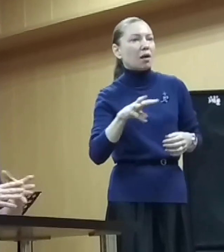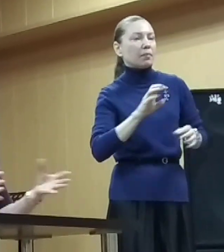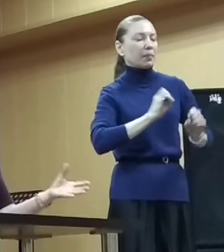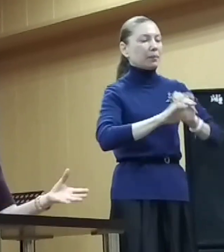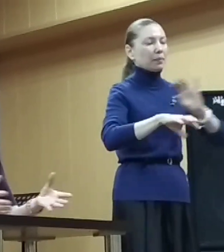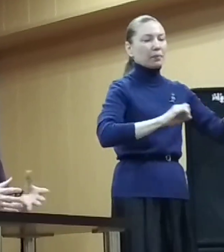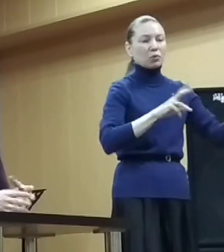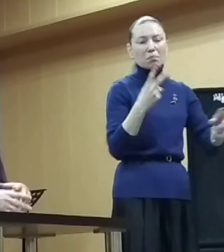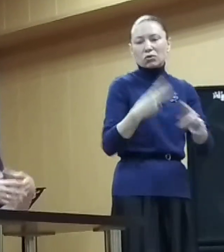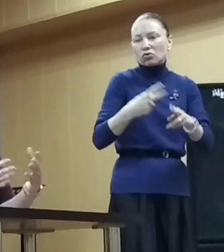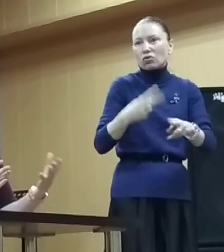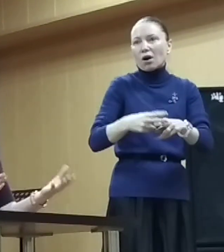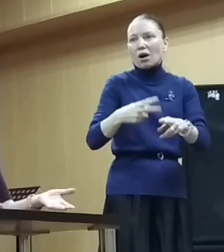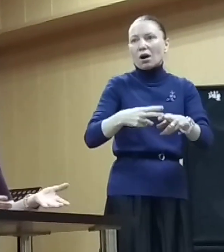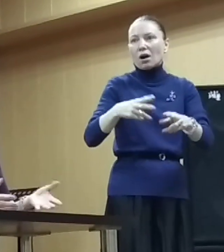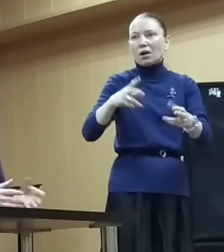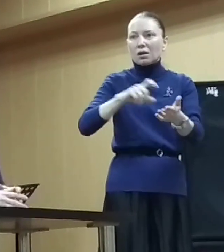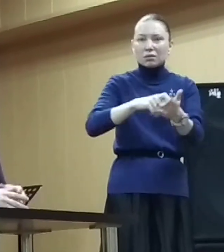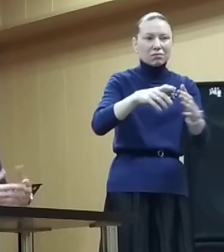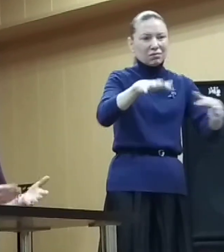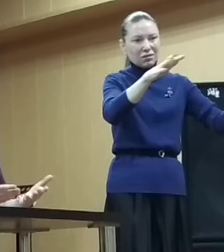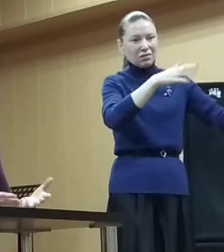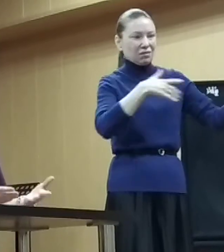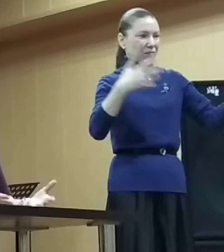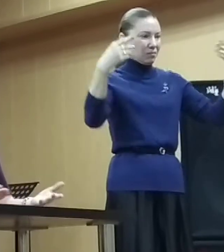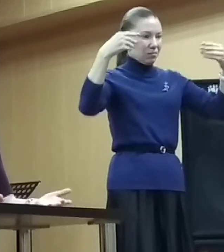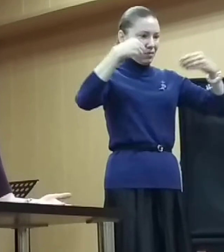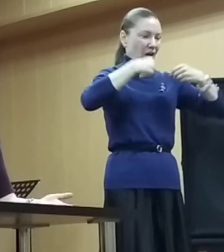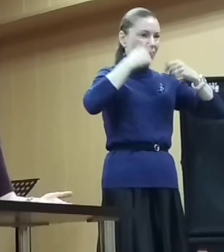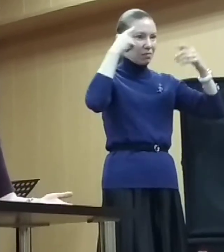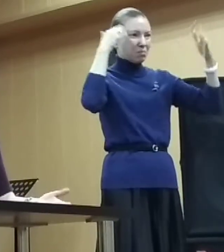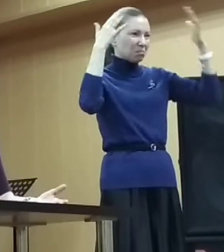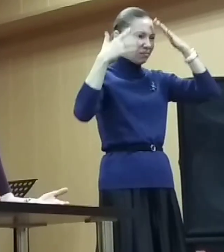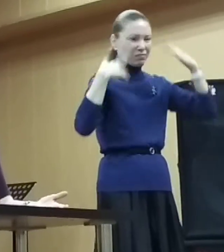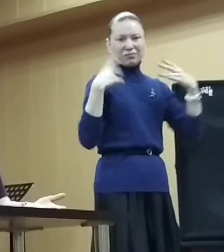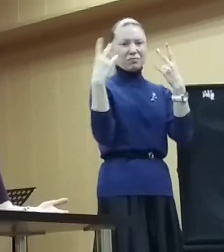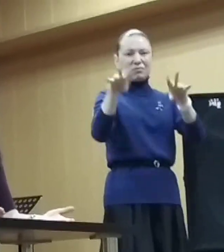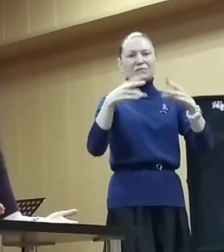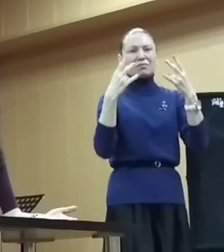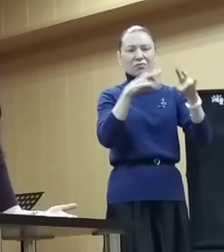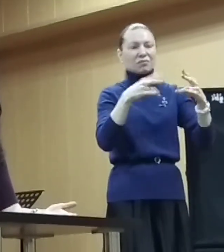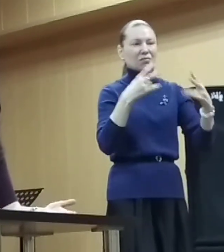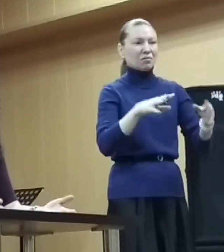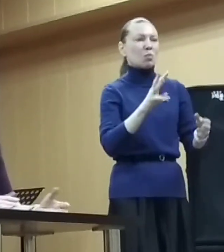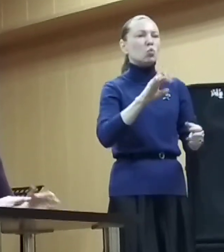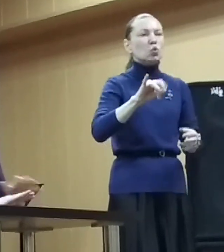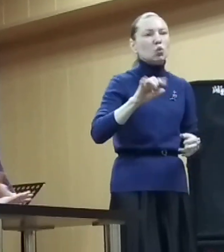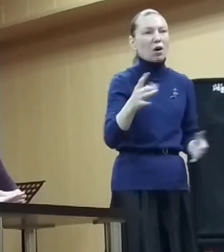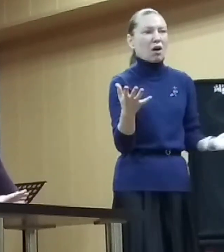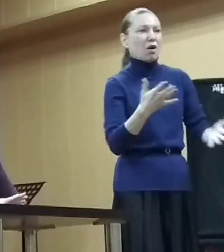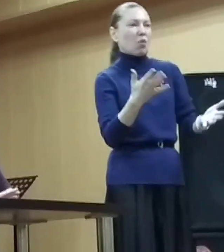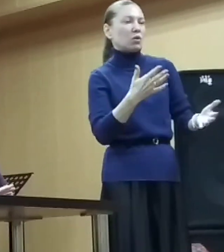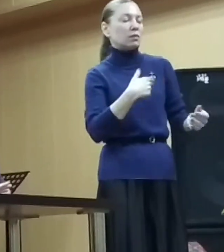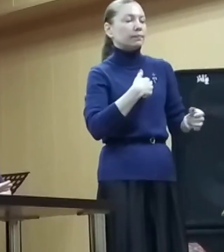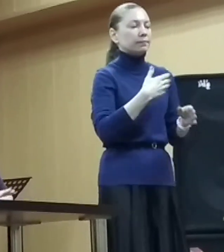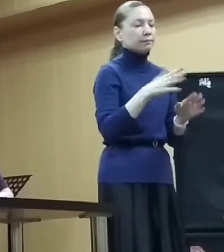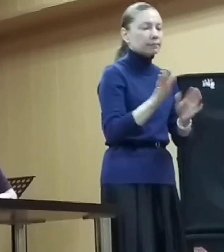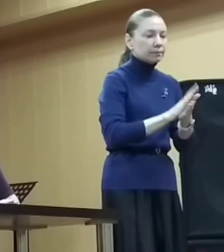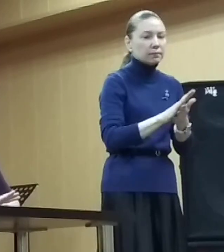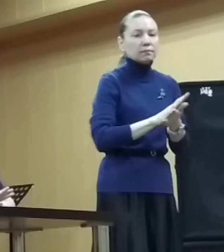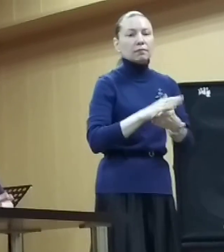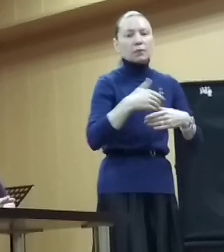пространство, мысли, и они уже были не нужны. Это был где-то и мусор. Я стала и